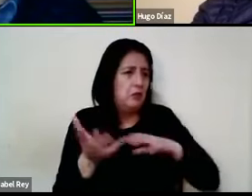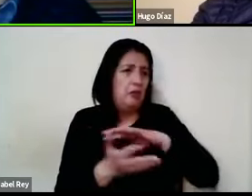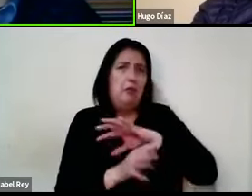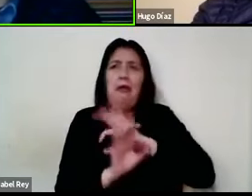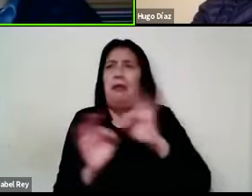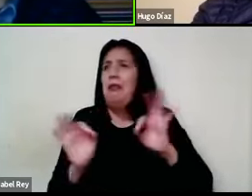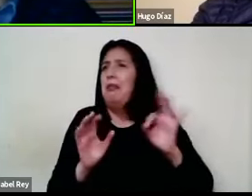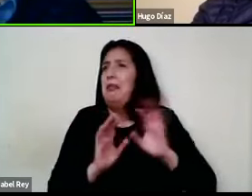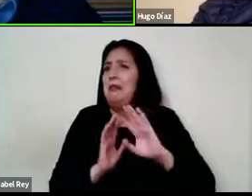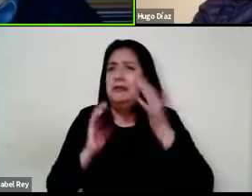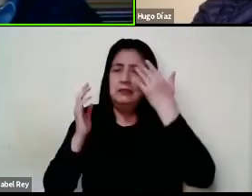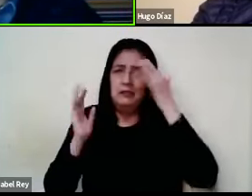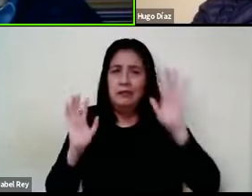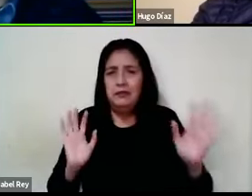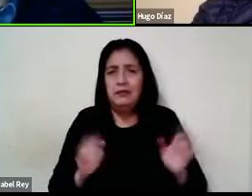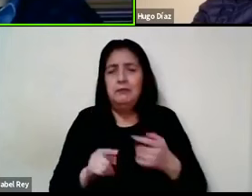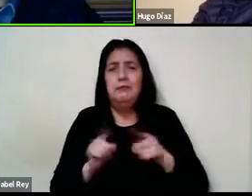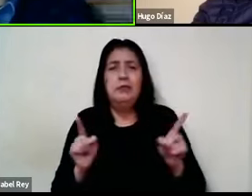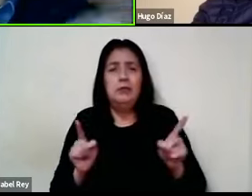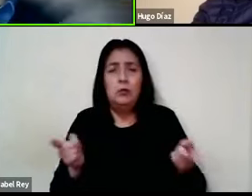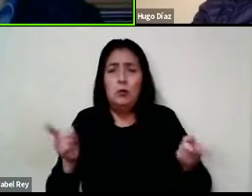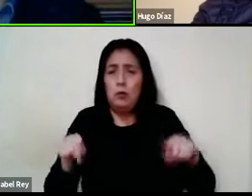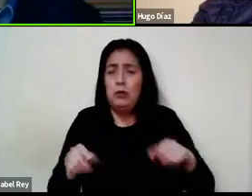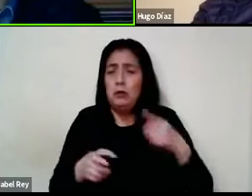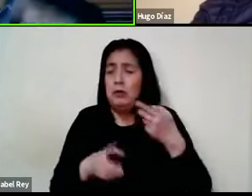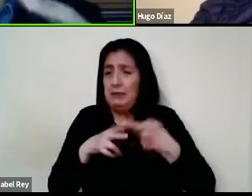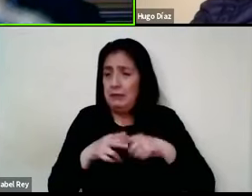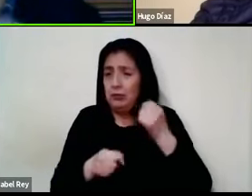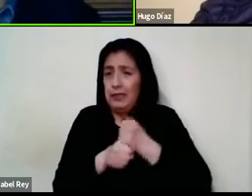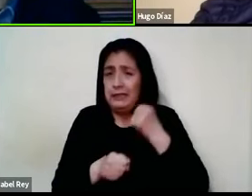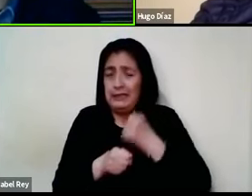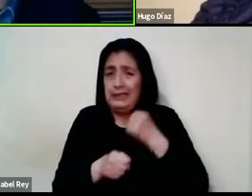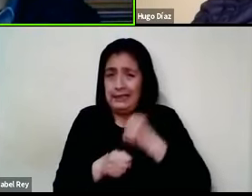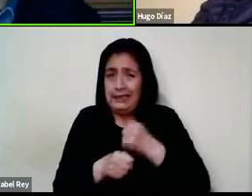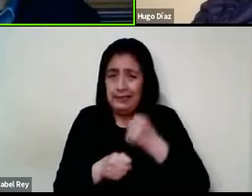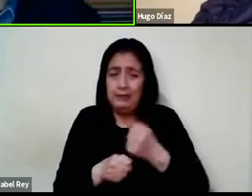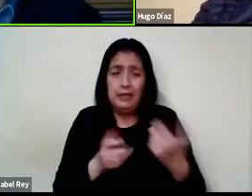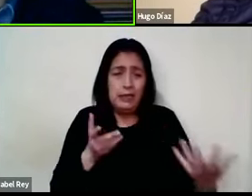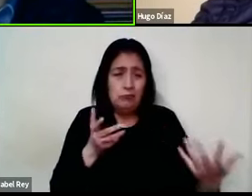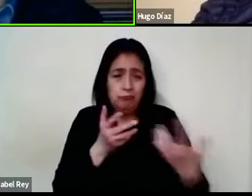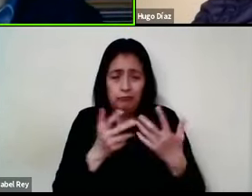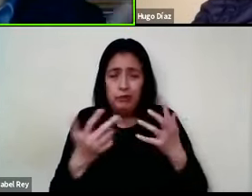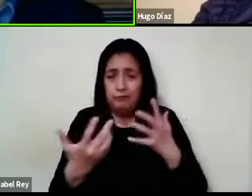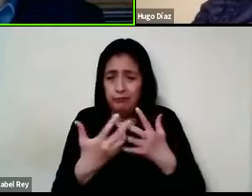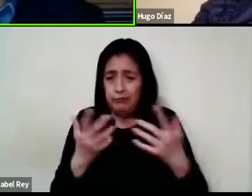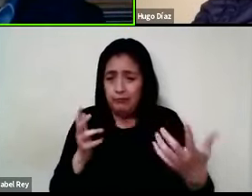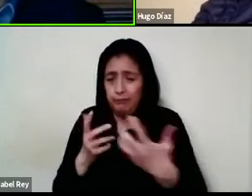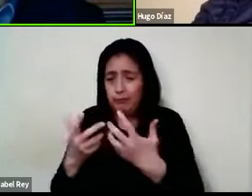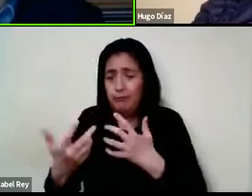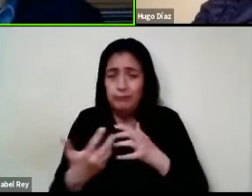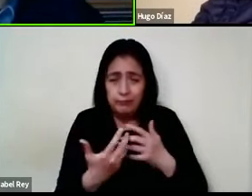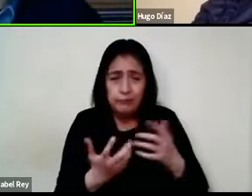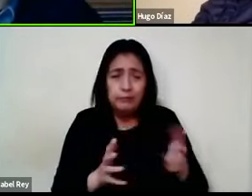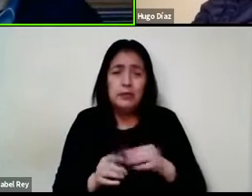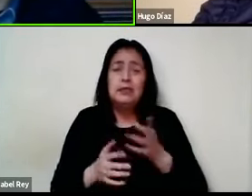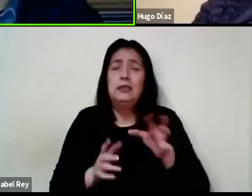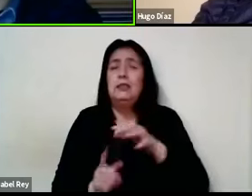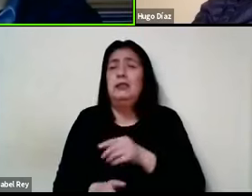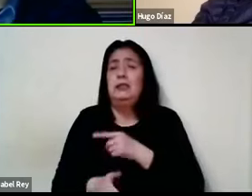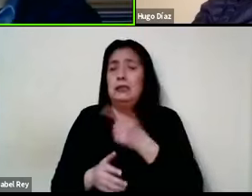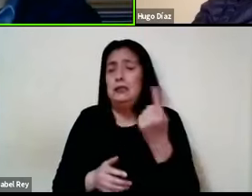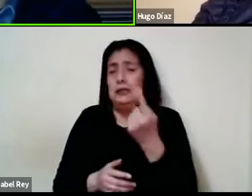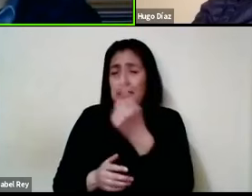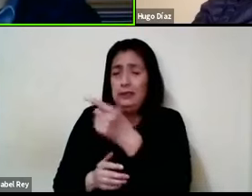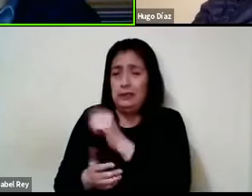nada. Pero más bien cuando empezamos a trabajar unificando cosas y luego especializando cada